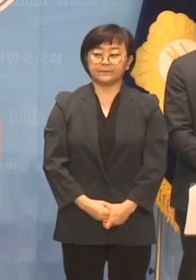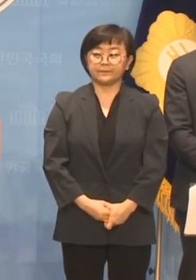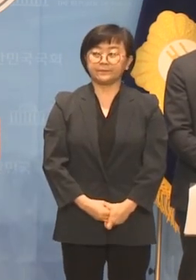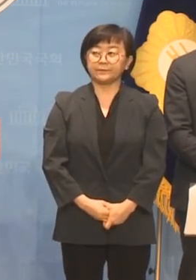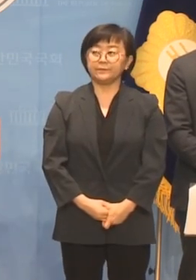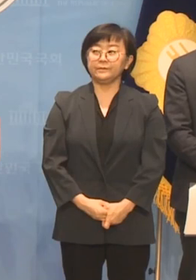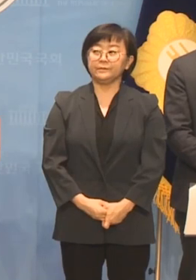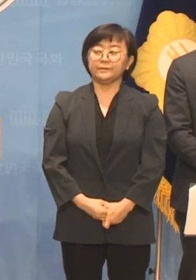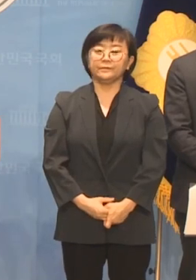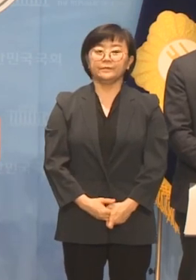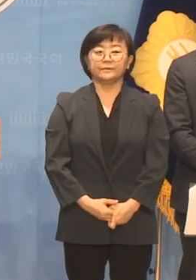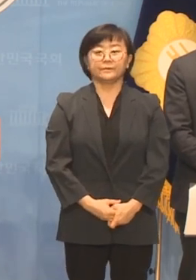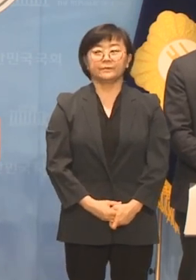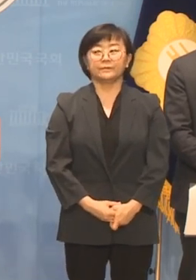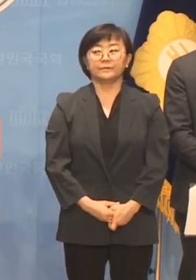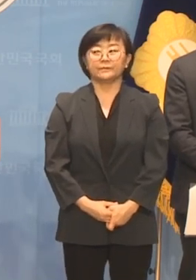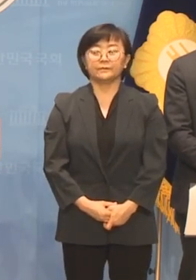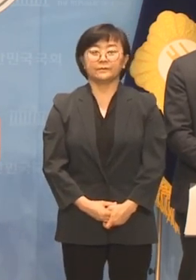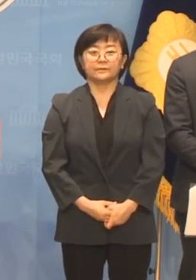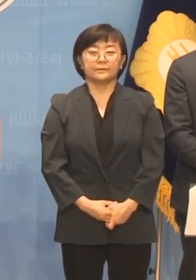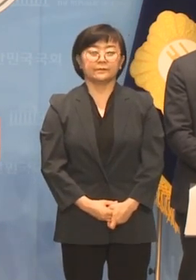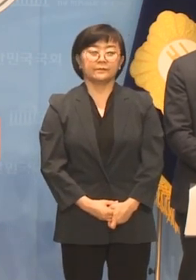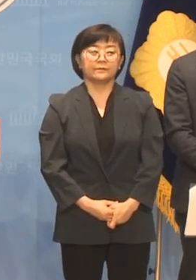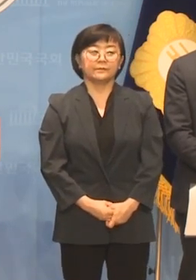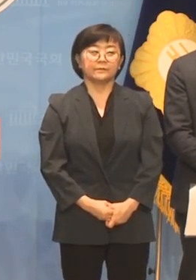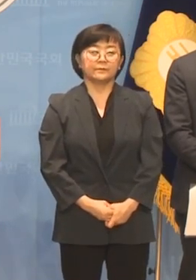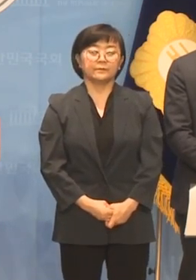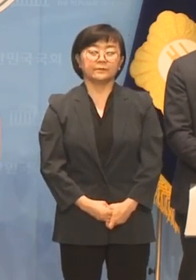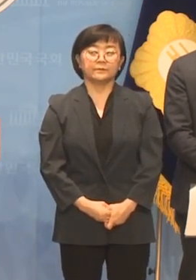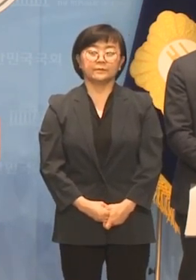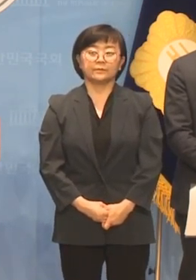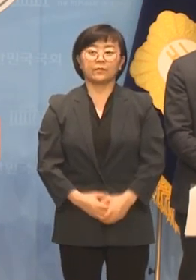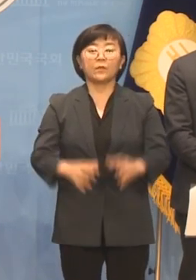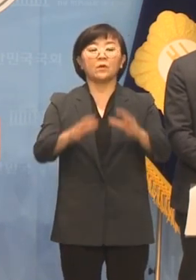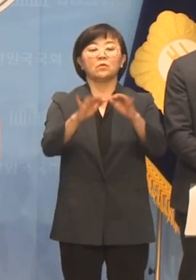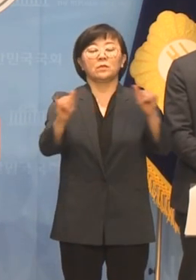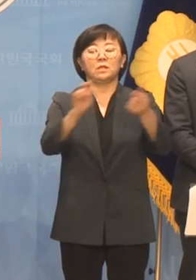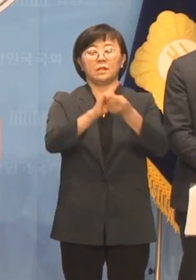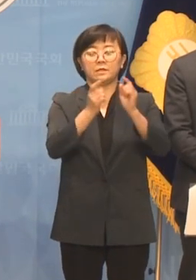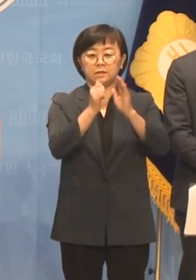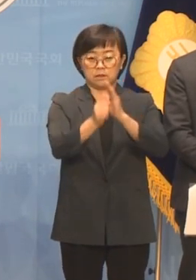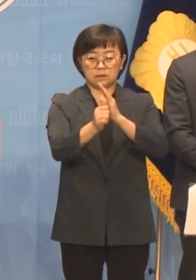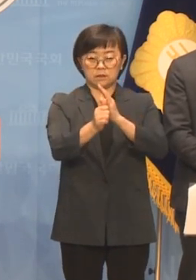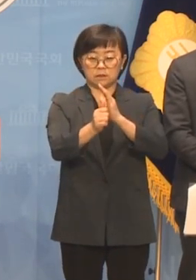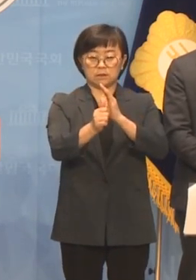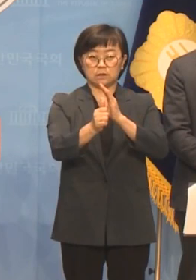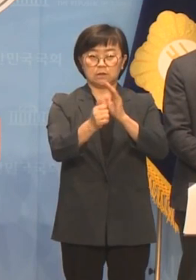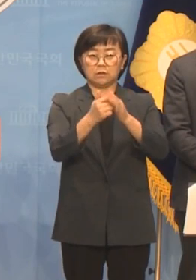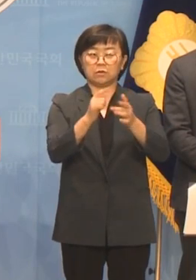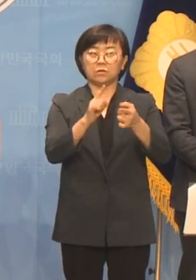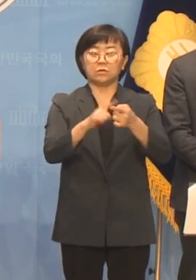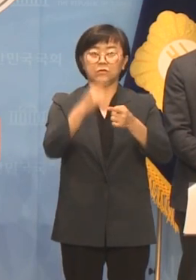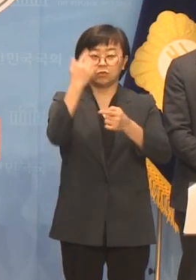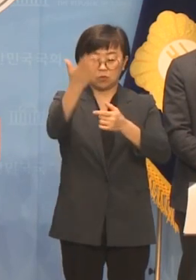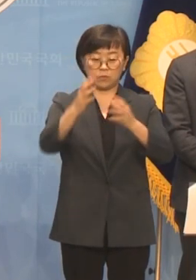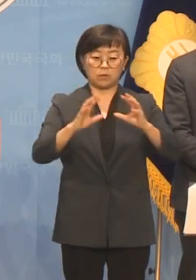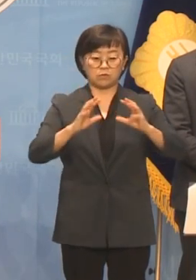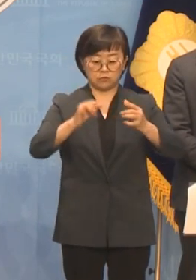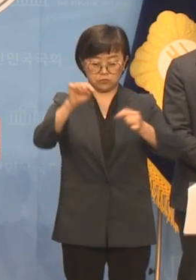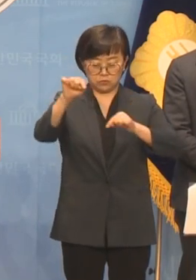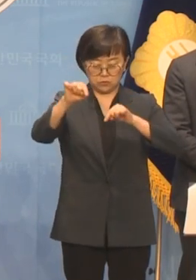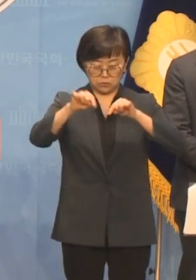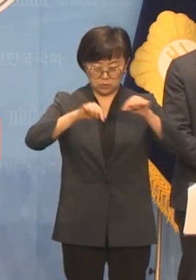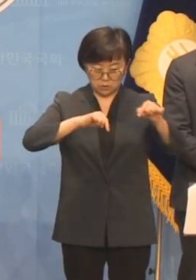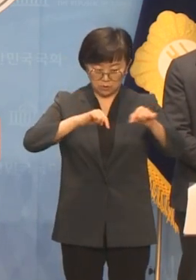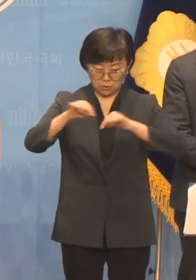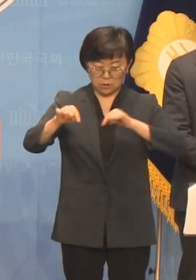국민을 대신해 물어야 할 국정 현안은 산적해